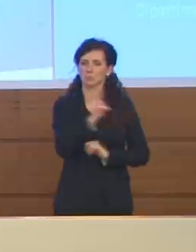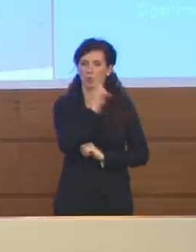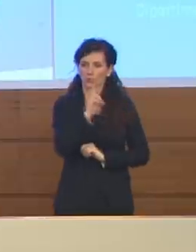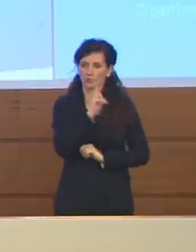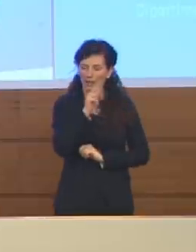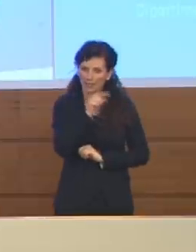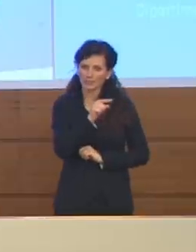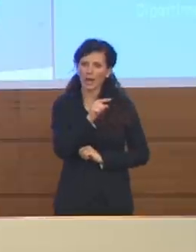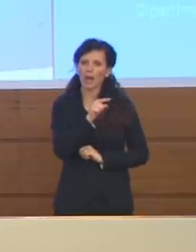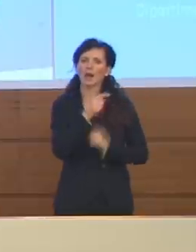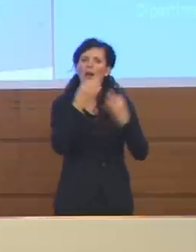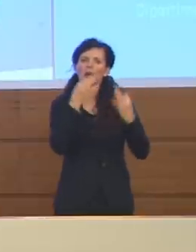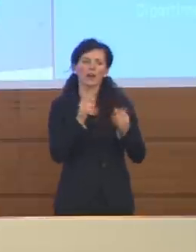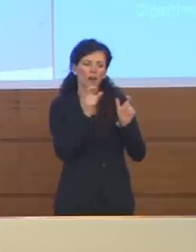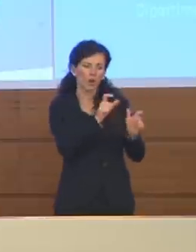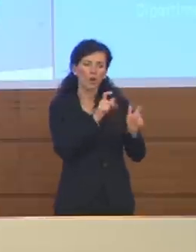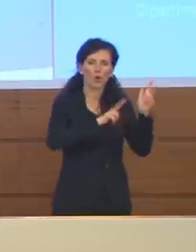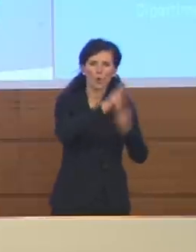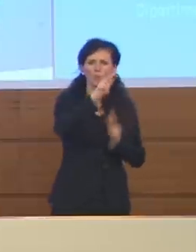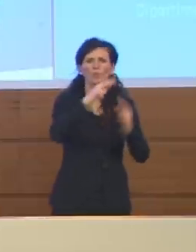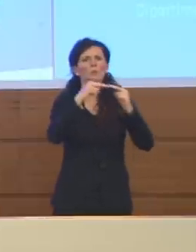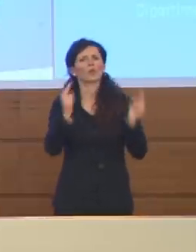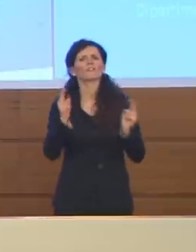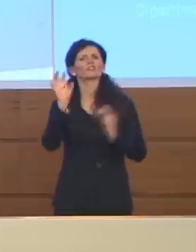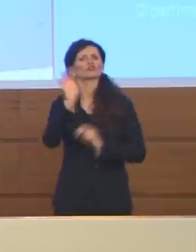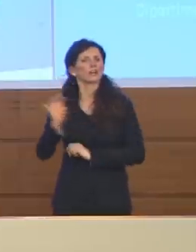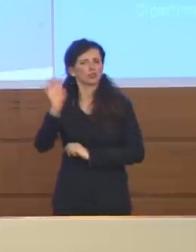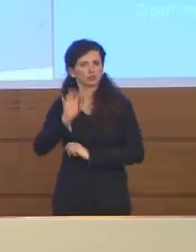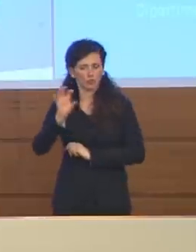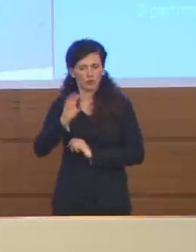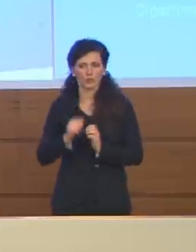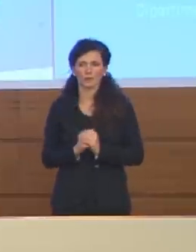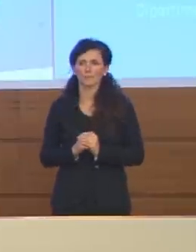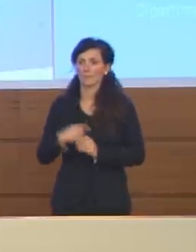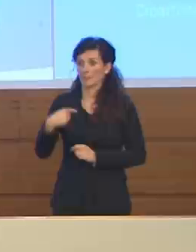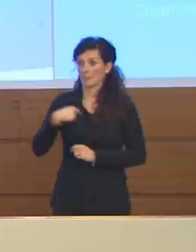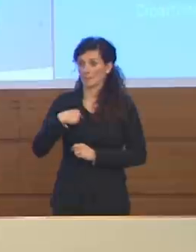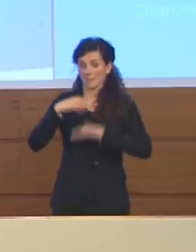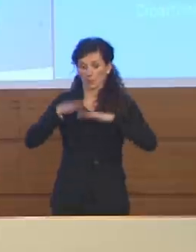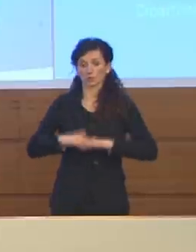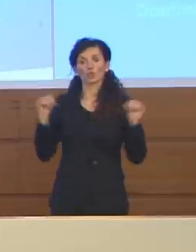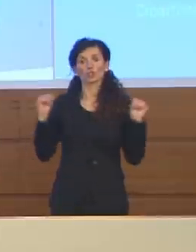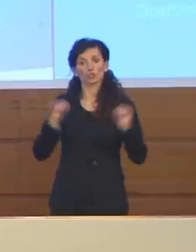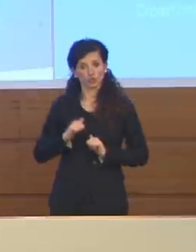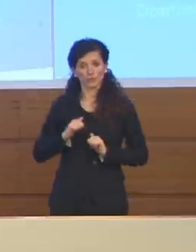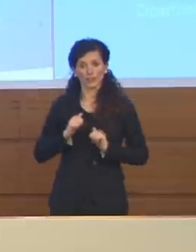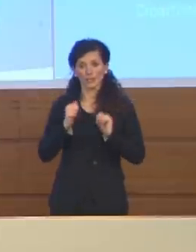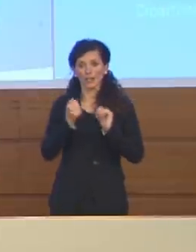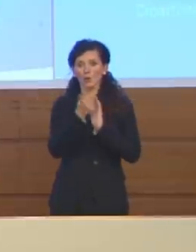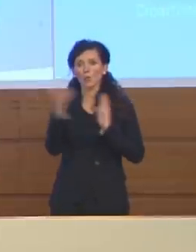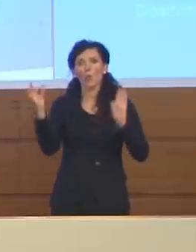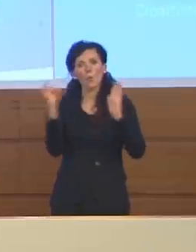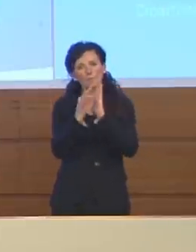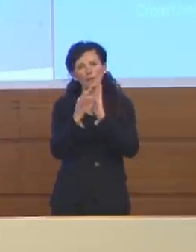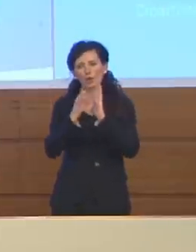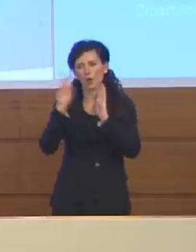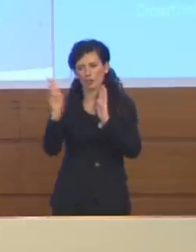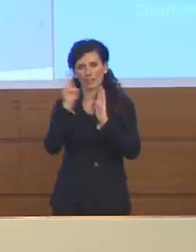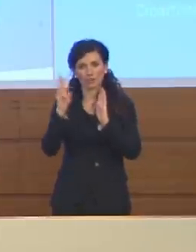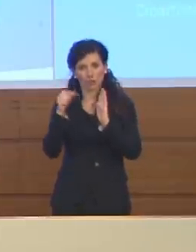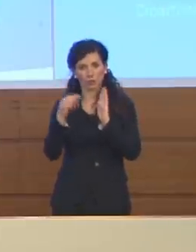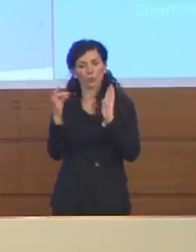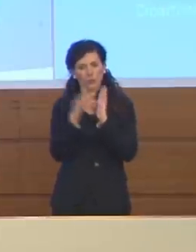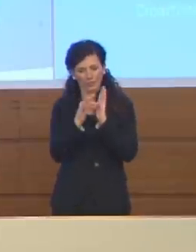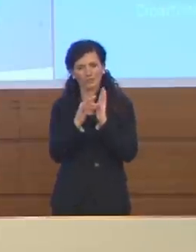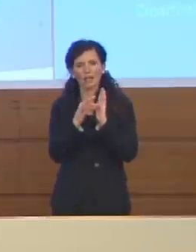comunale su base provinciale su base regionale i dati che noi comunichiamo dei deceduti e il dato di